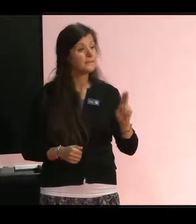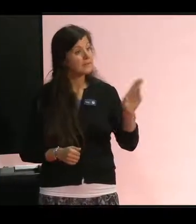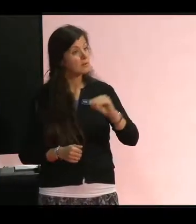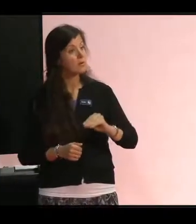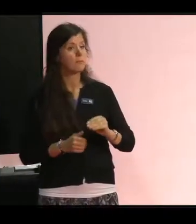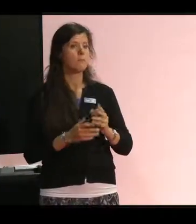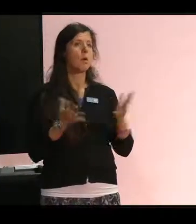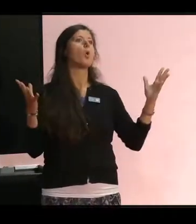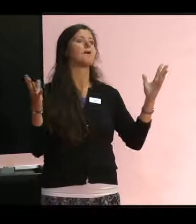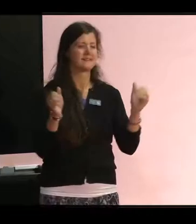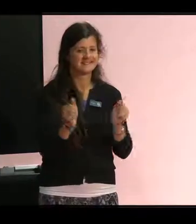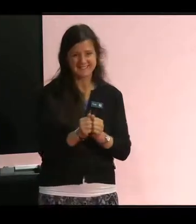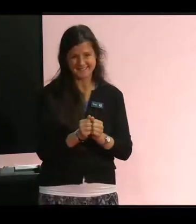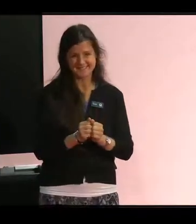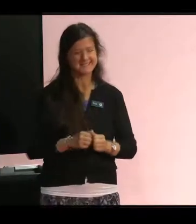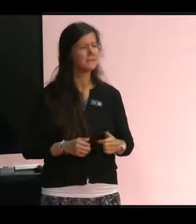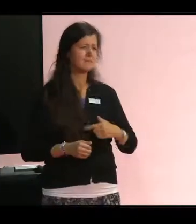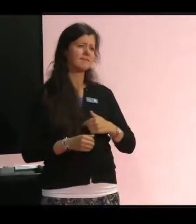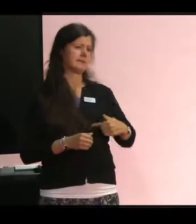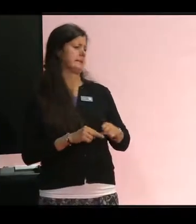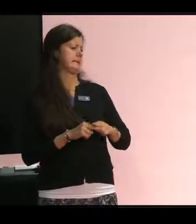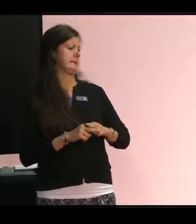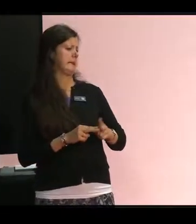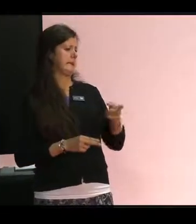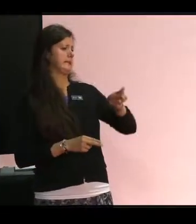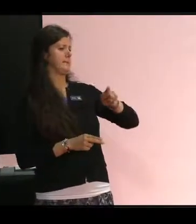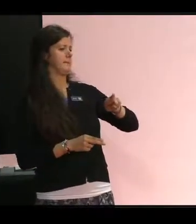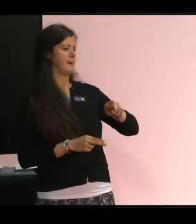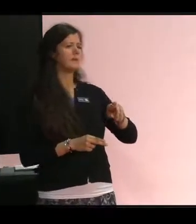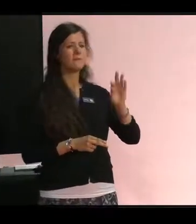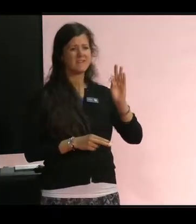vi gör på många olika sätt, men jag känner att just det, till exempel då Fridays for Future,